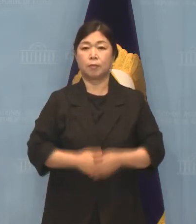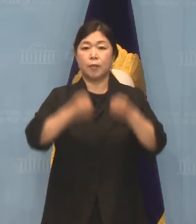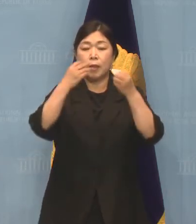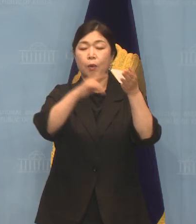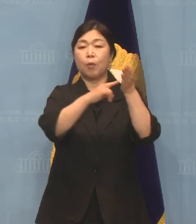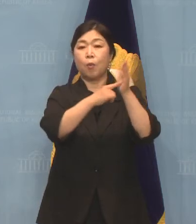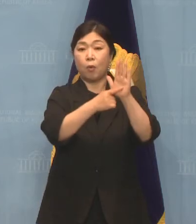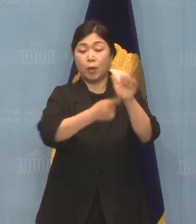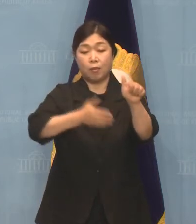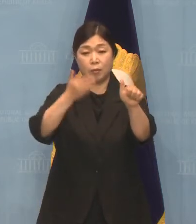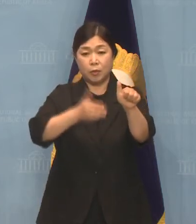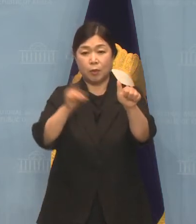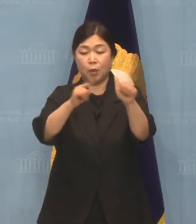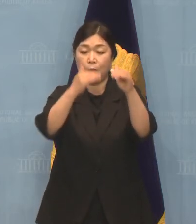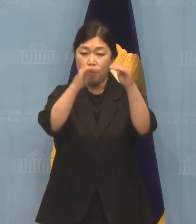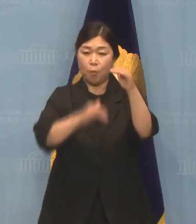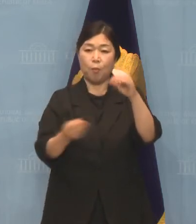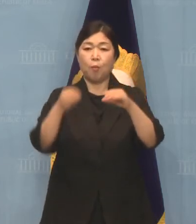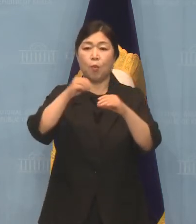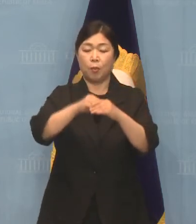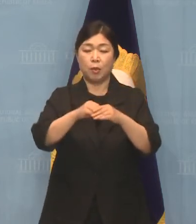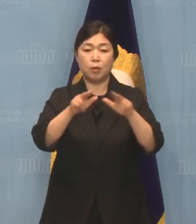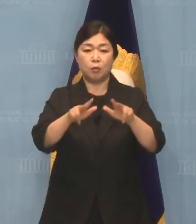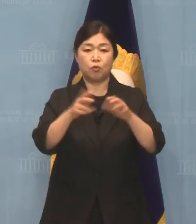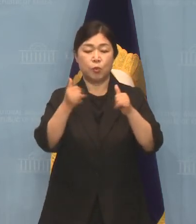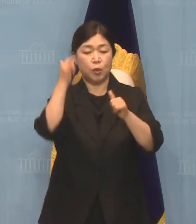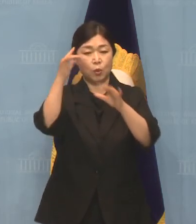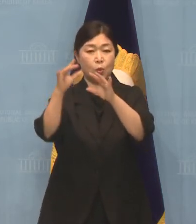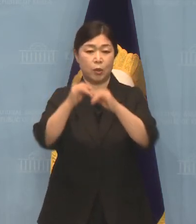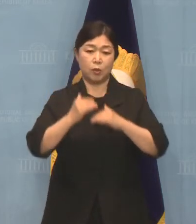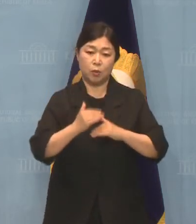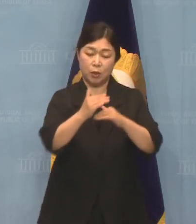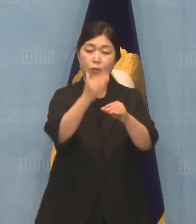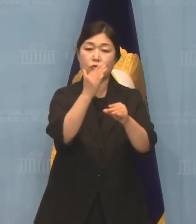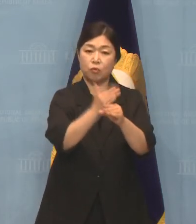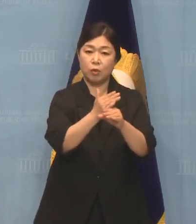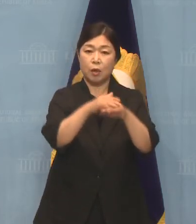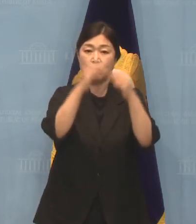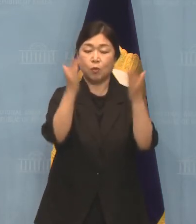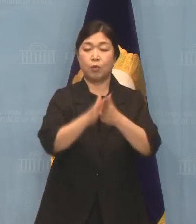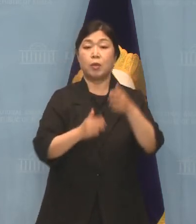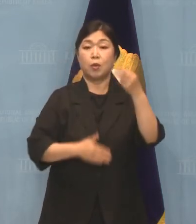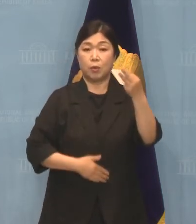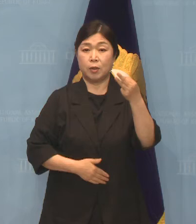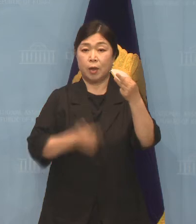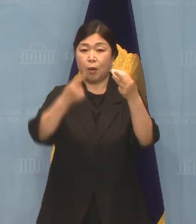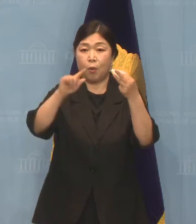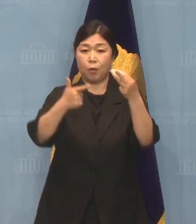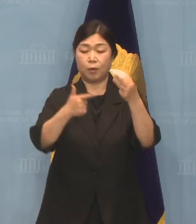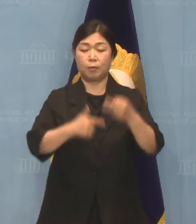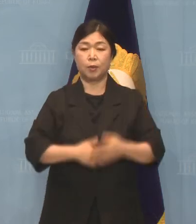공개된 청원을 포함하여 현재 국민동의 절차가 진행 중인 청원은 총 13건입니다.